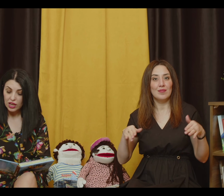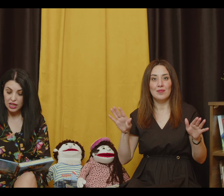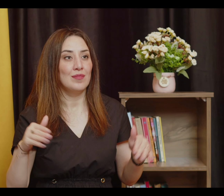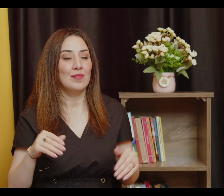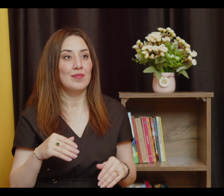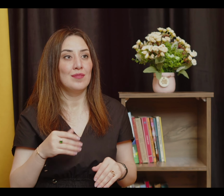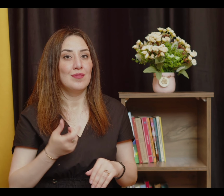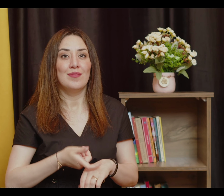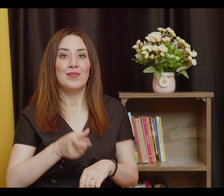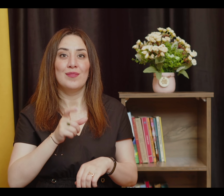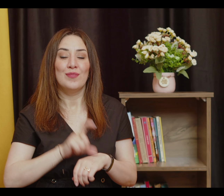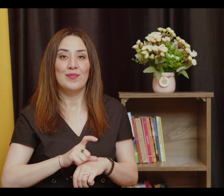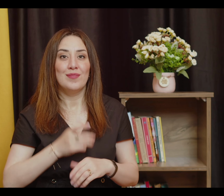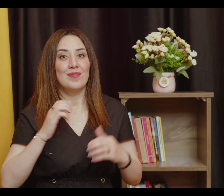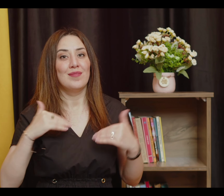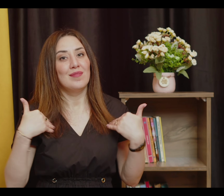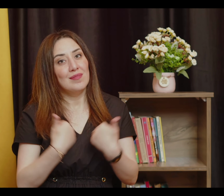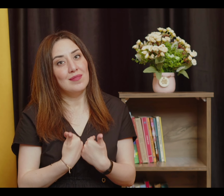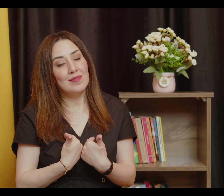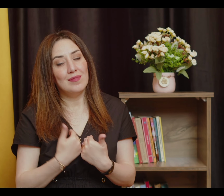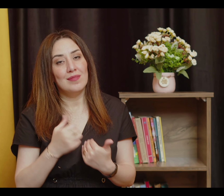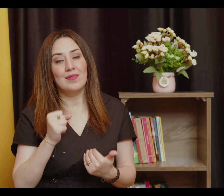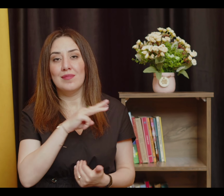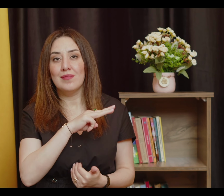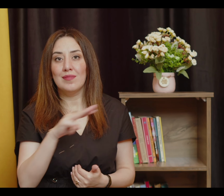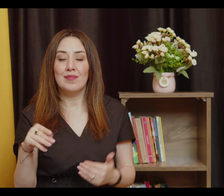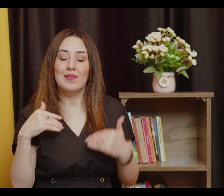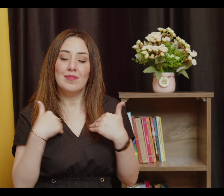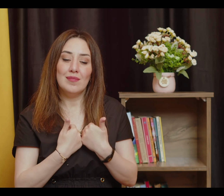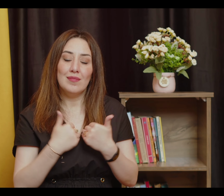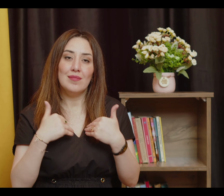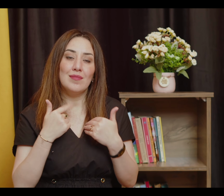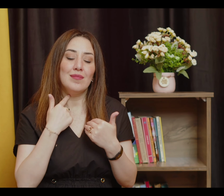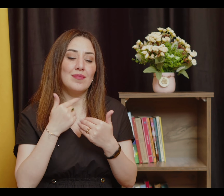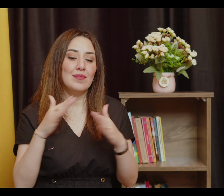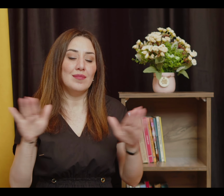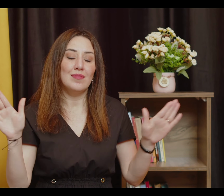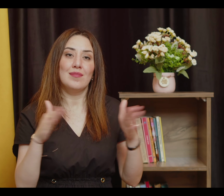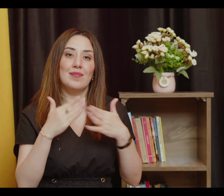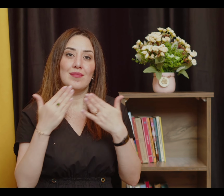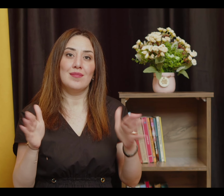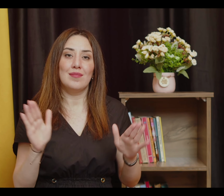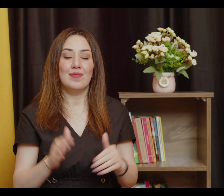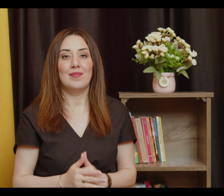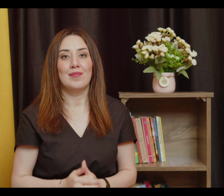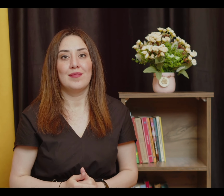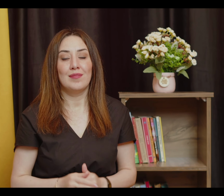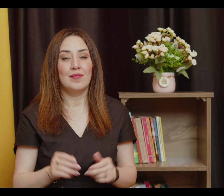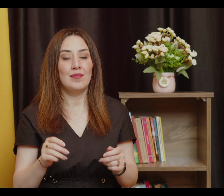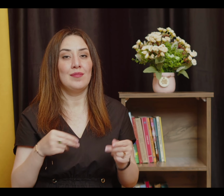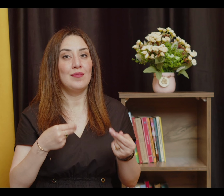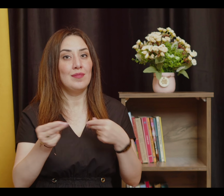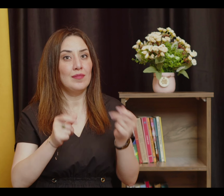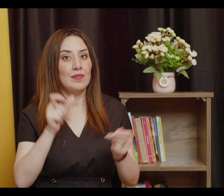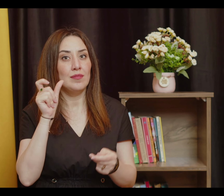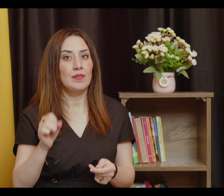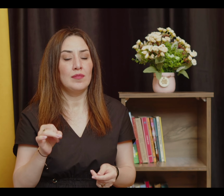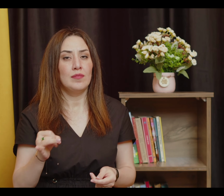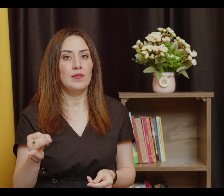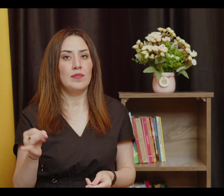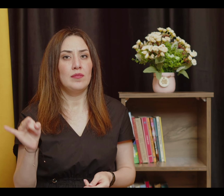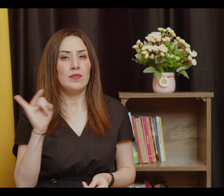çox kədərli görünür, ancaq qəmli-qəmli oxuyurdu. Tacir